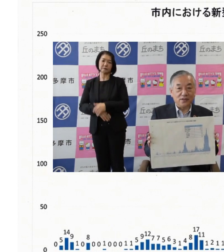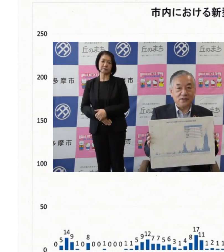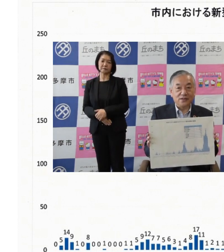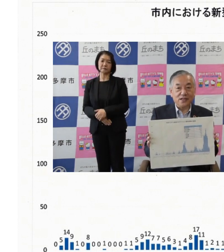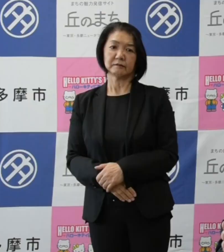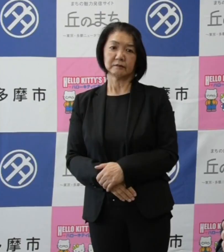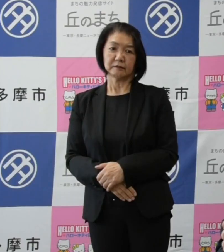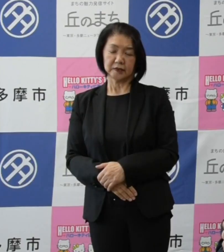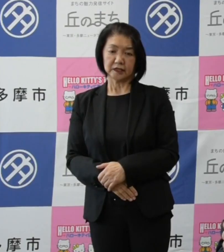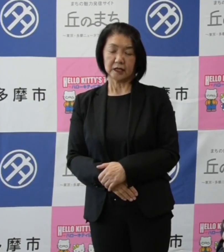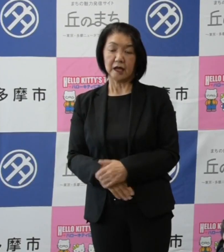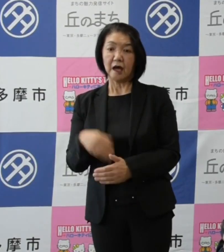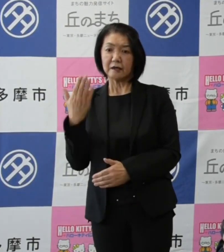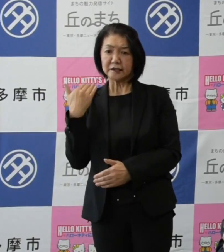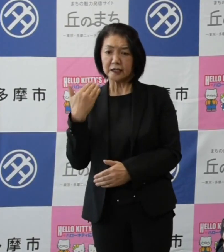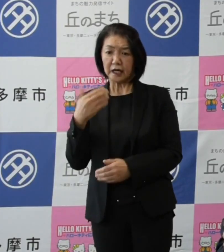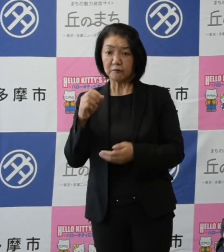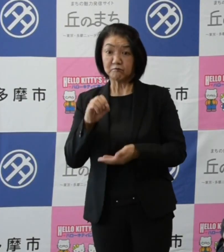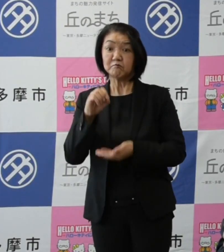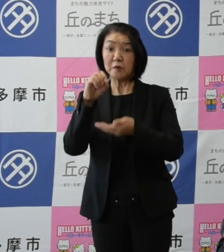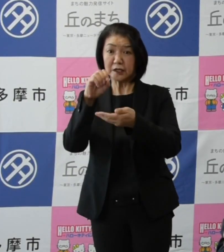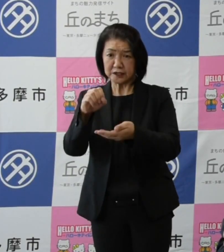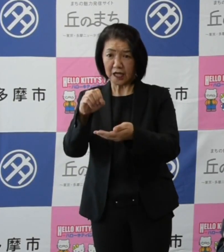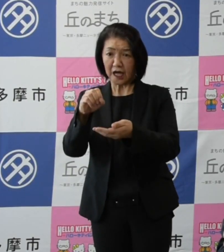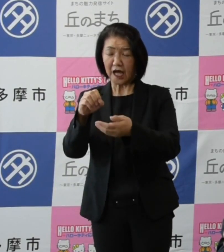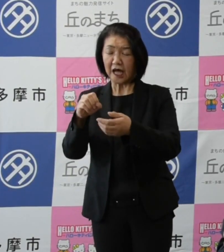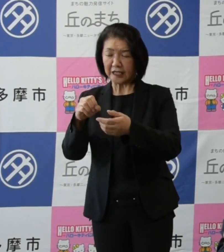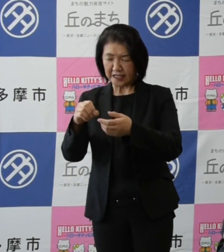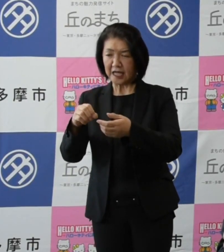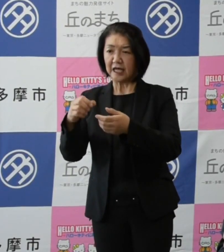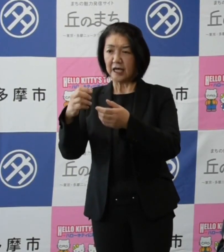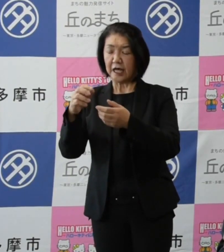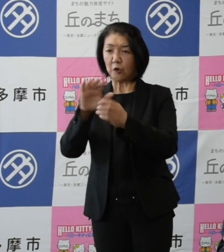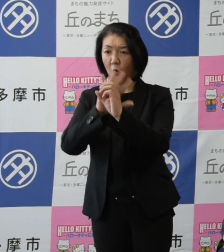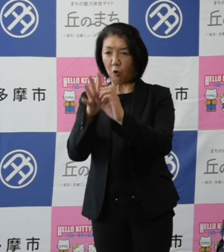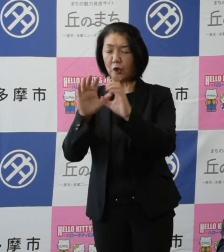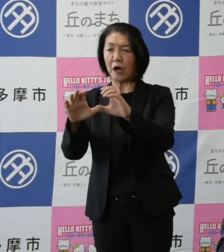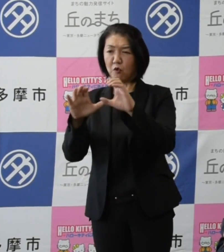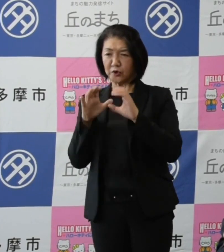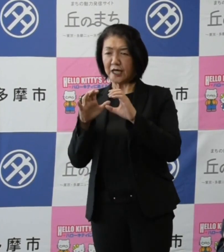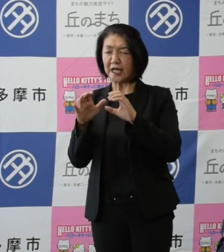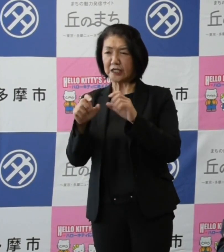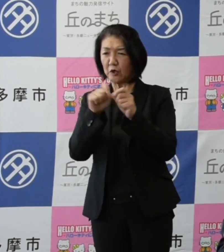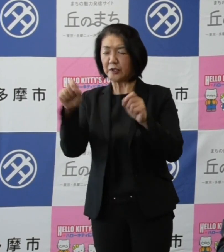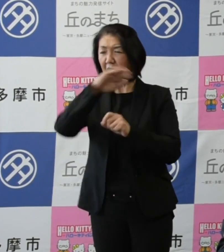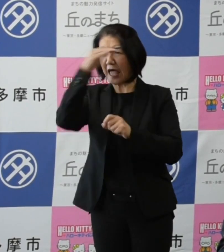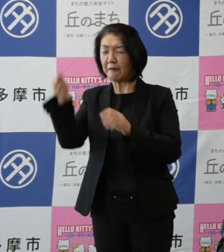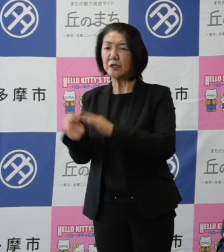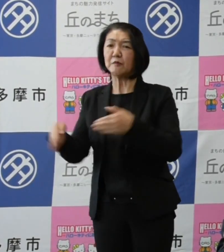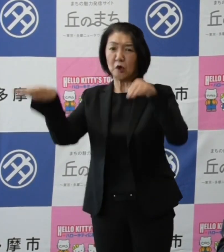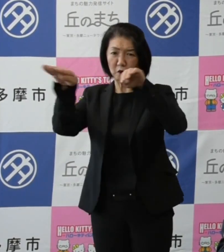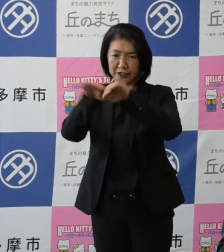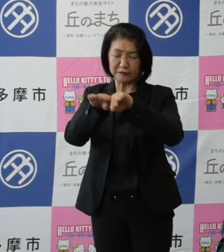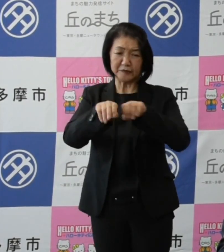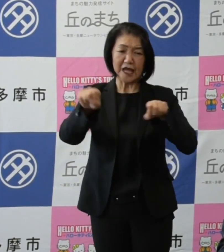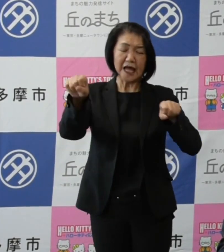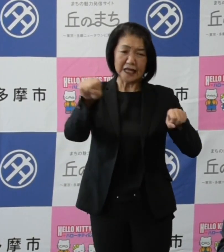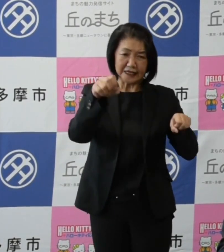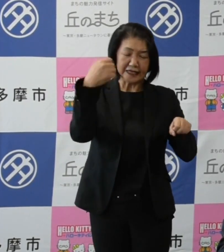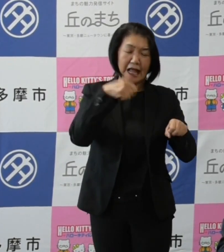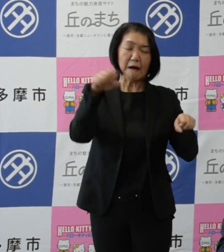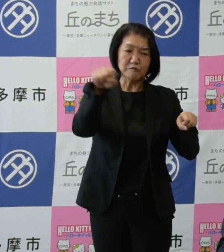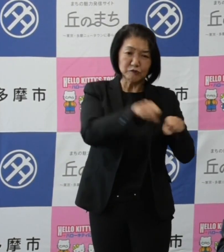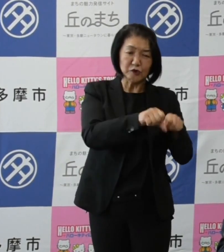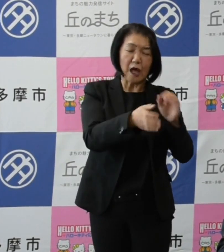なお、前回お話しした日医大多摩長山病院、多摩南部地域病院を支援する